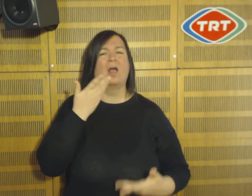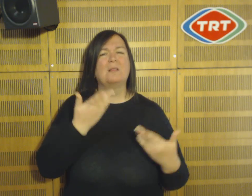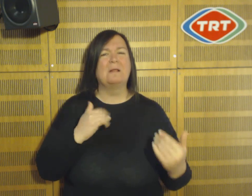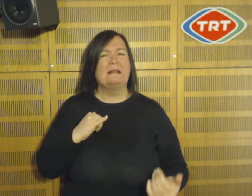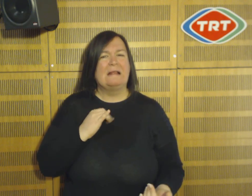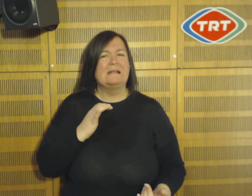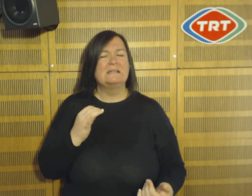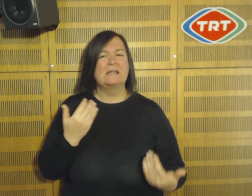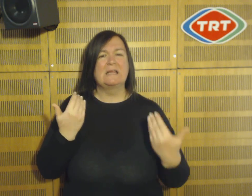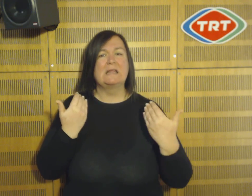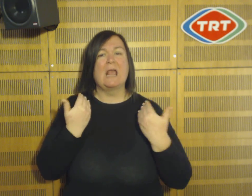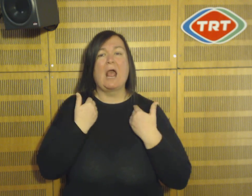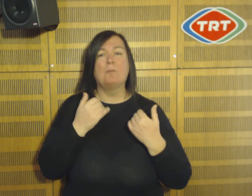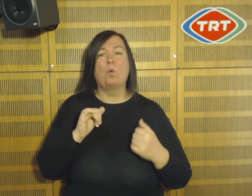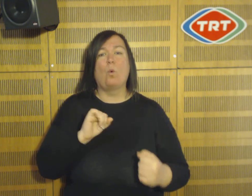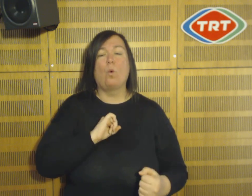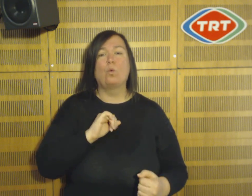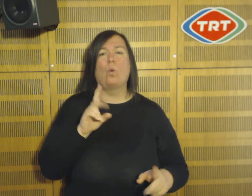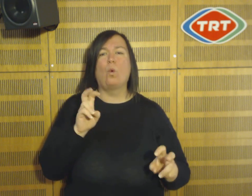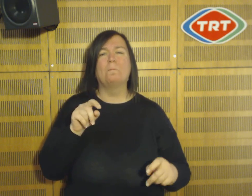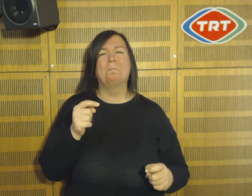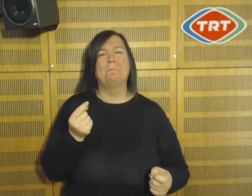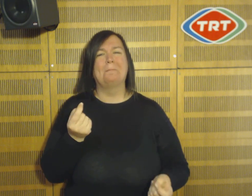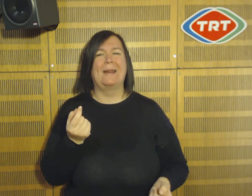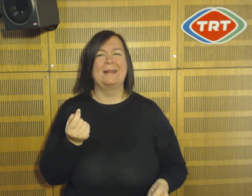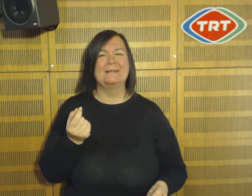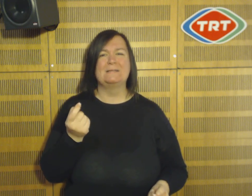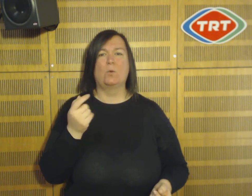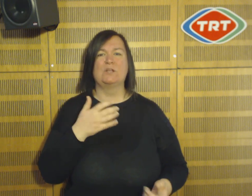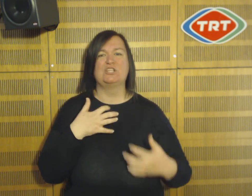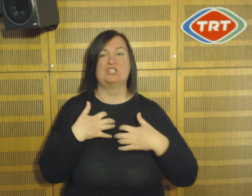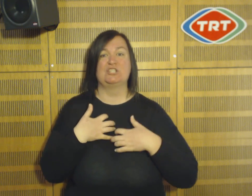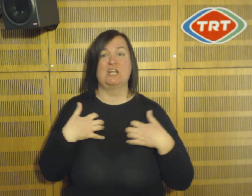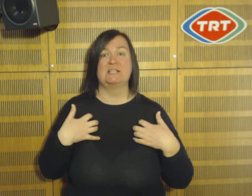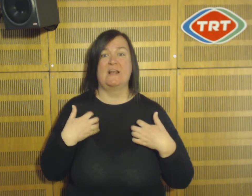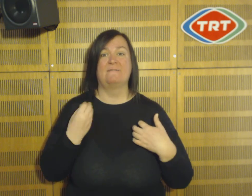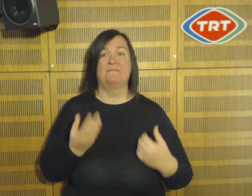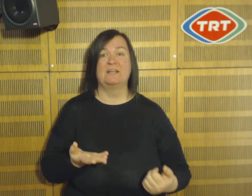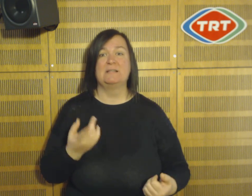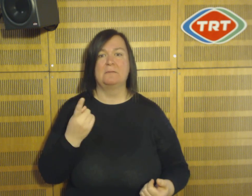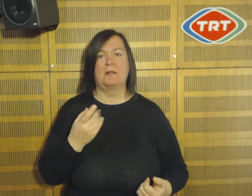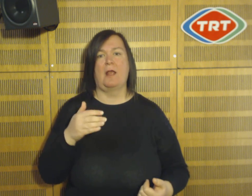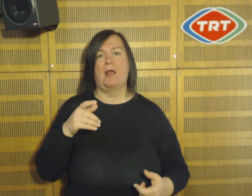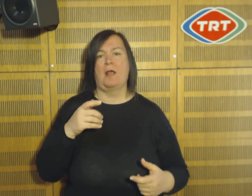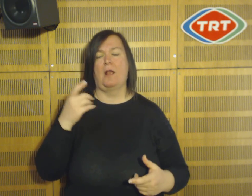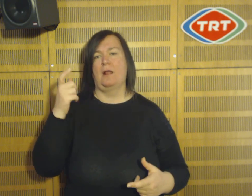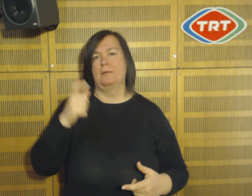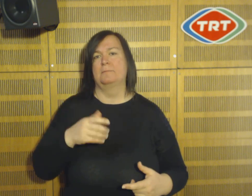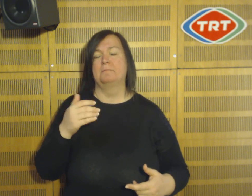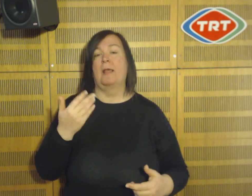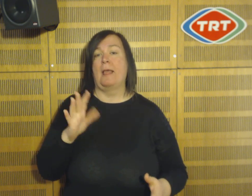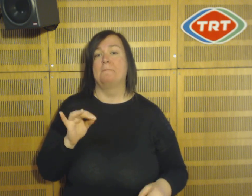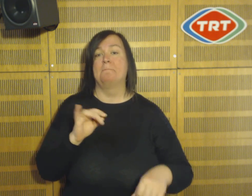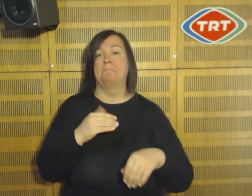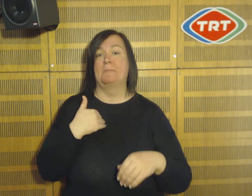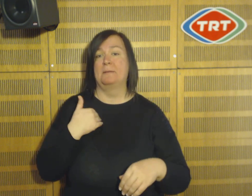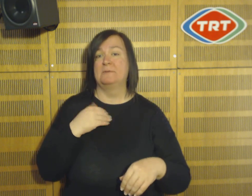yargılamaktan korktuğu konular artık birazcık Eee o cesaret verici bir e hale geldi hem benim için hem de diğer bireyler